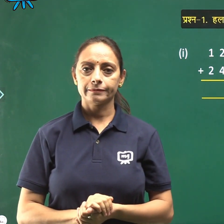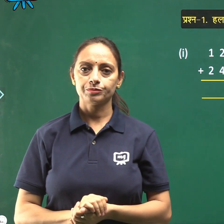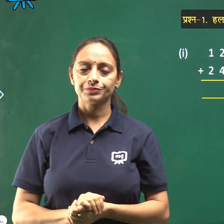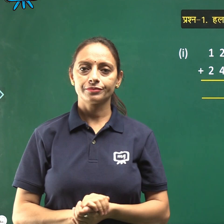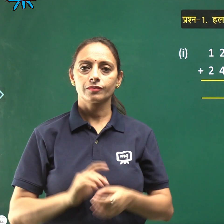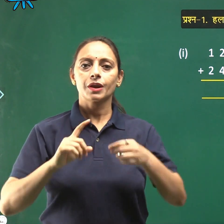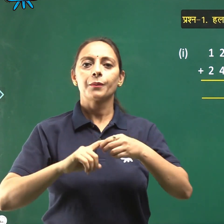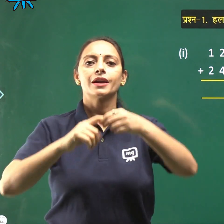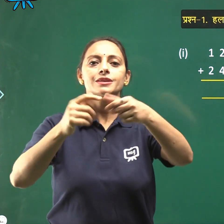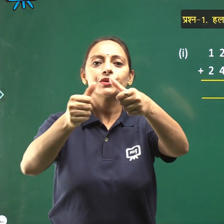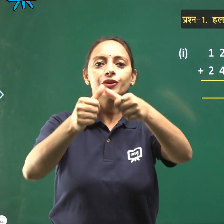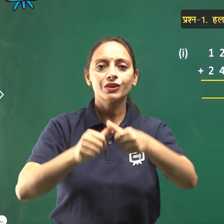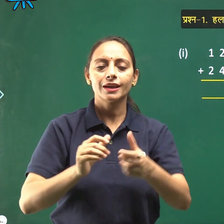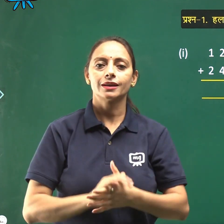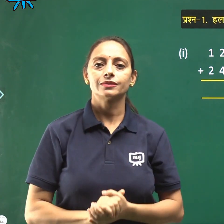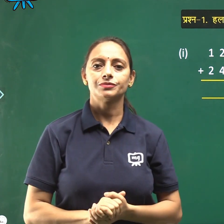प्रश्न उत्तर।